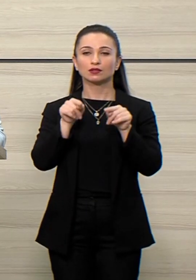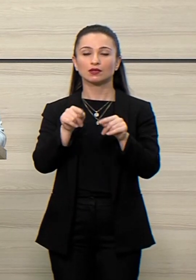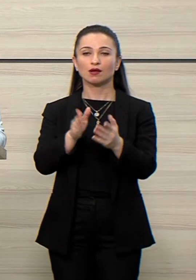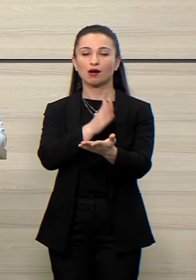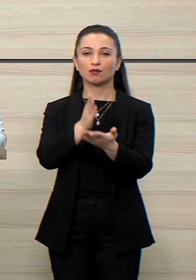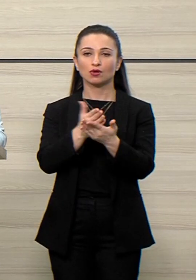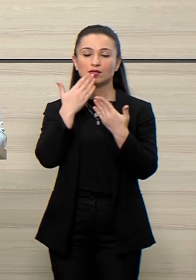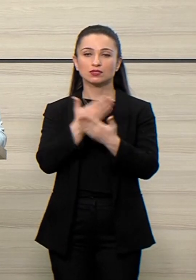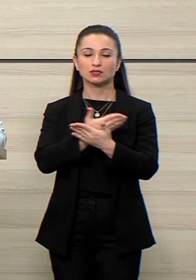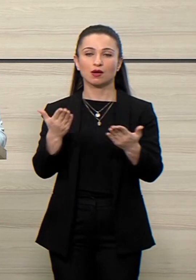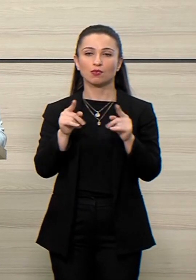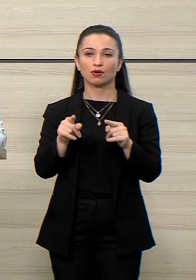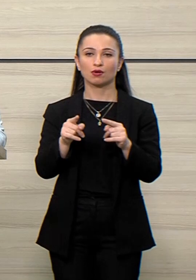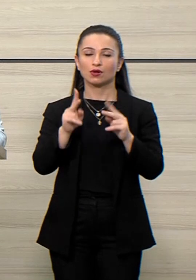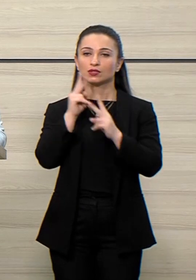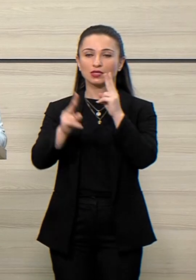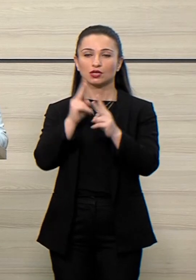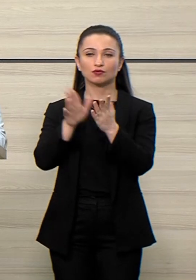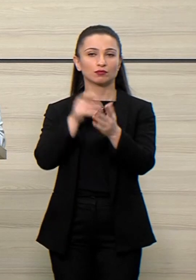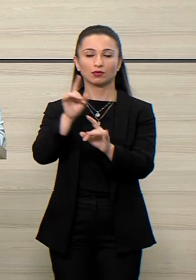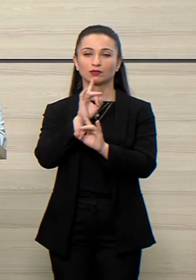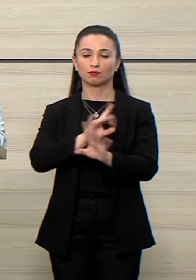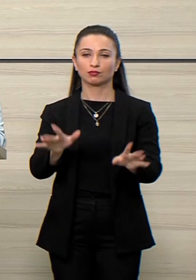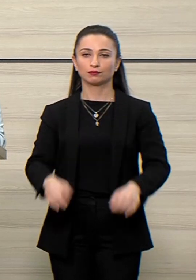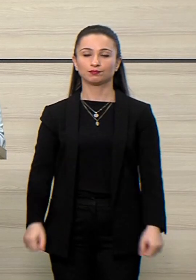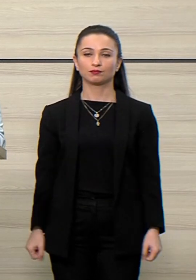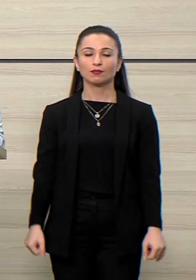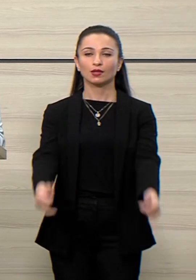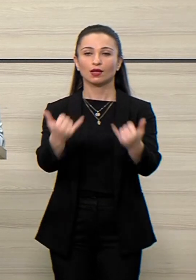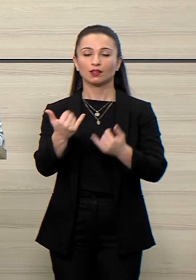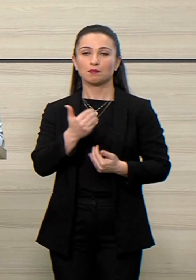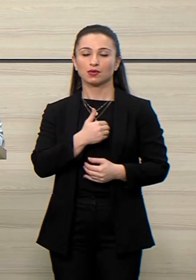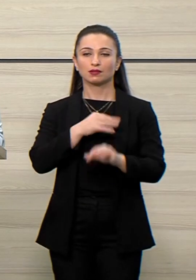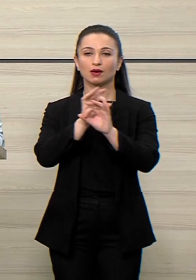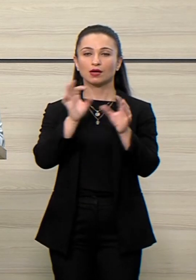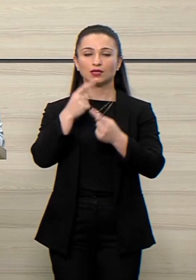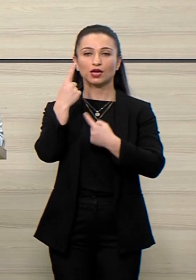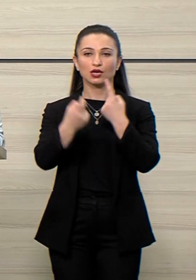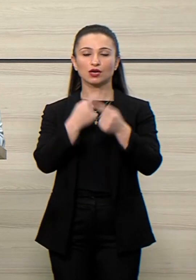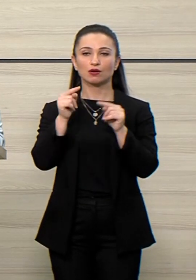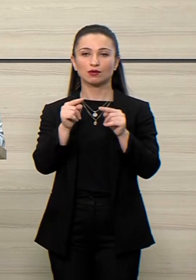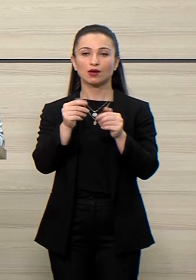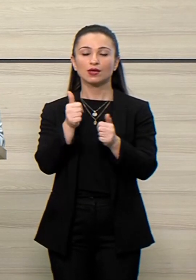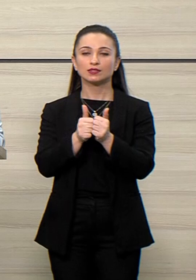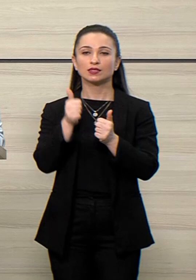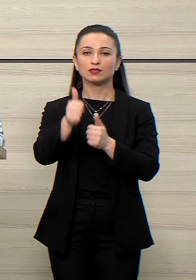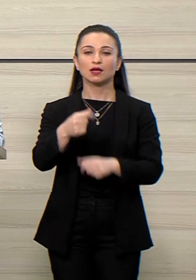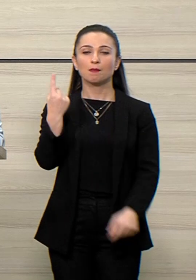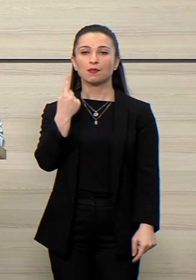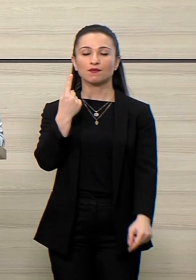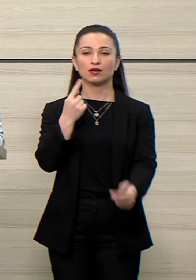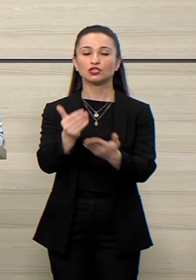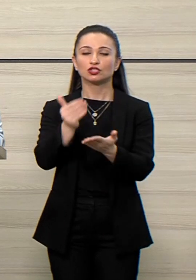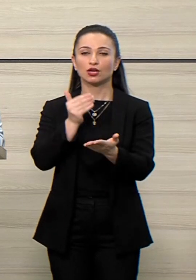გადაწყვეტილება არის საბოლოო და აღარ საჩივრდება. ეხლა მინდა გაგაცნოთ ინფორმაცია წინასწარი